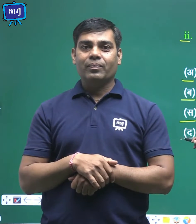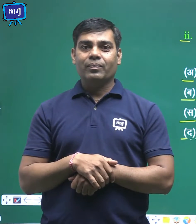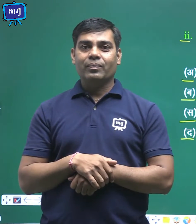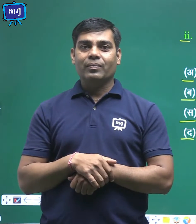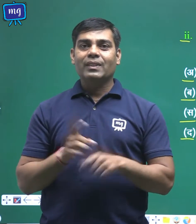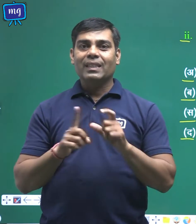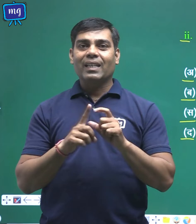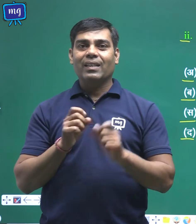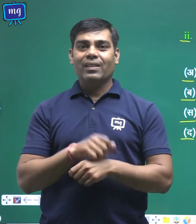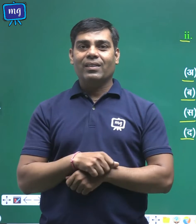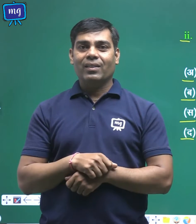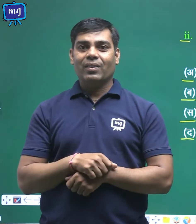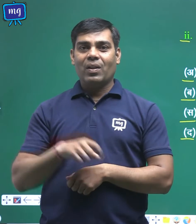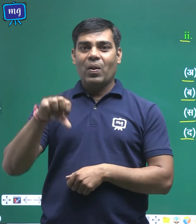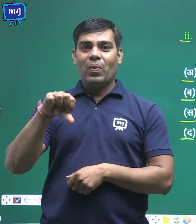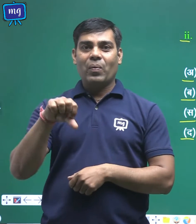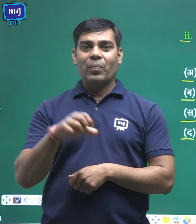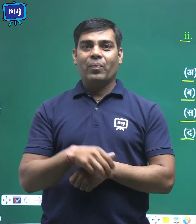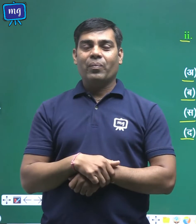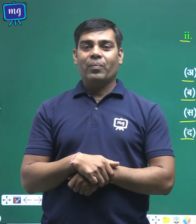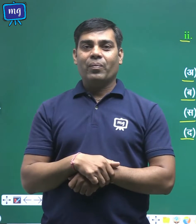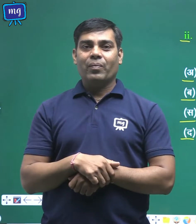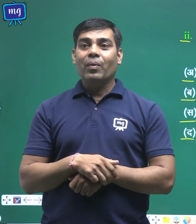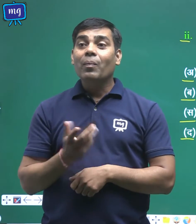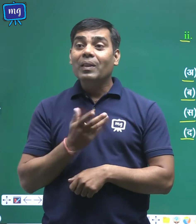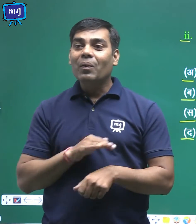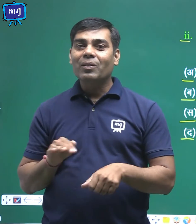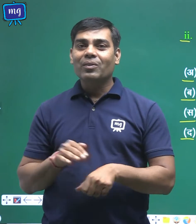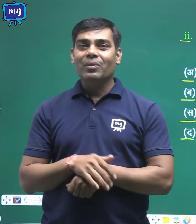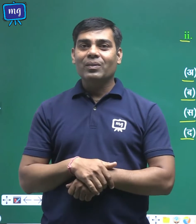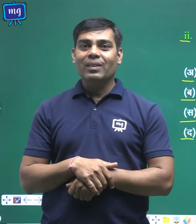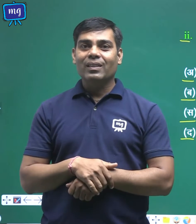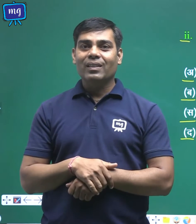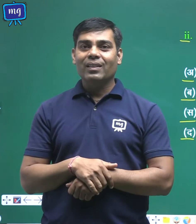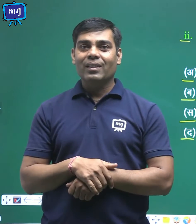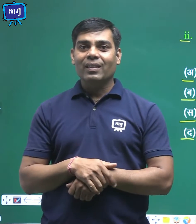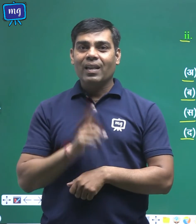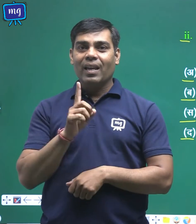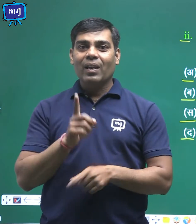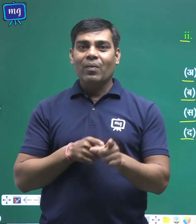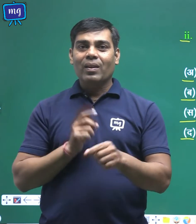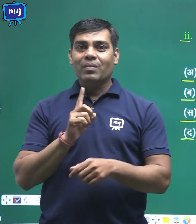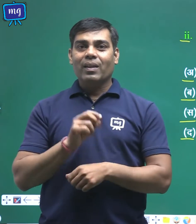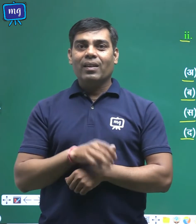द 9। बताओ बच्चों, एक साल में